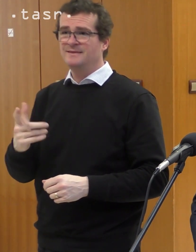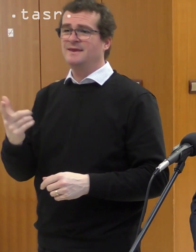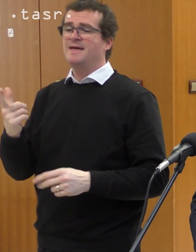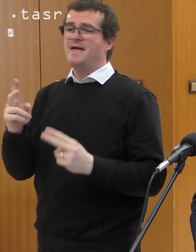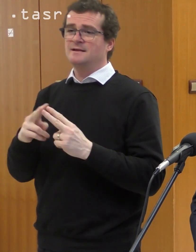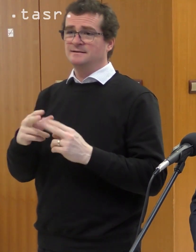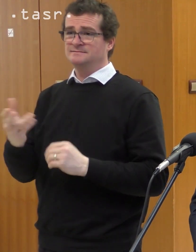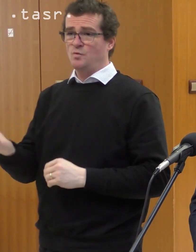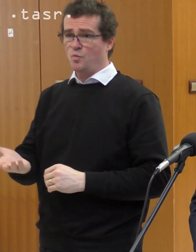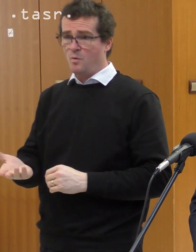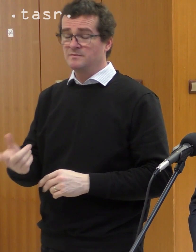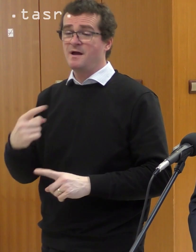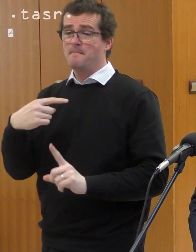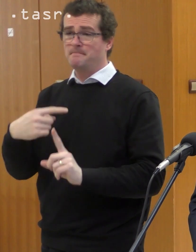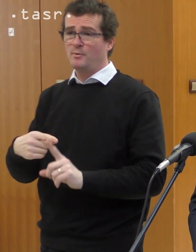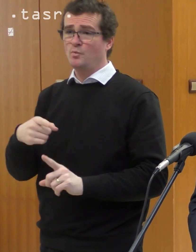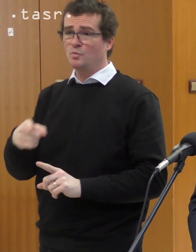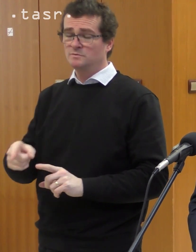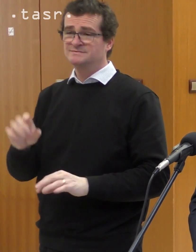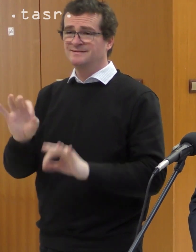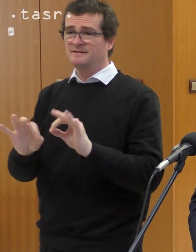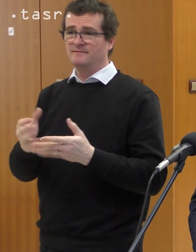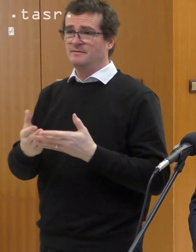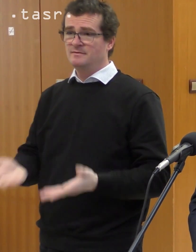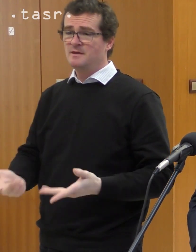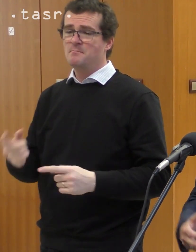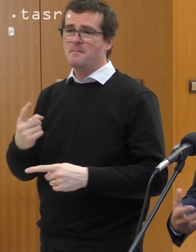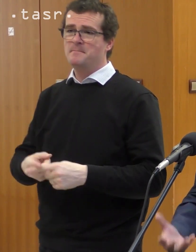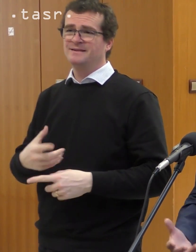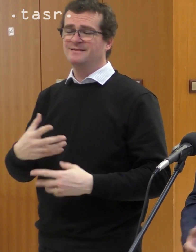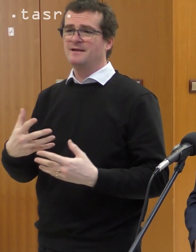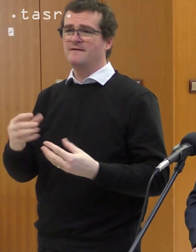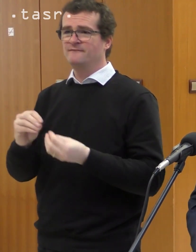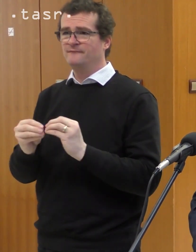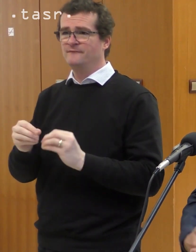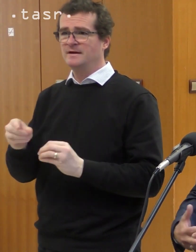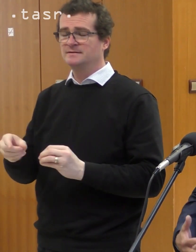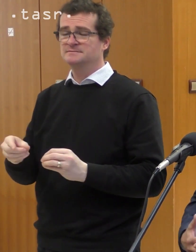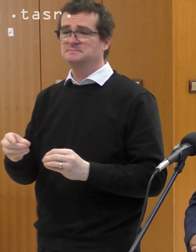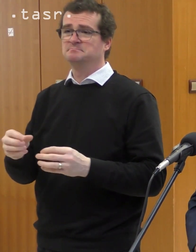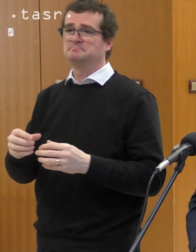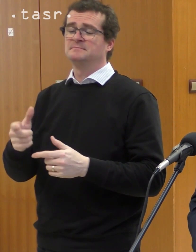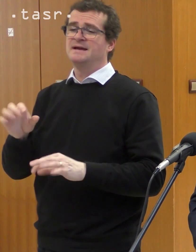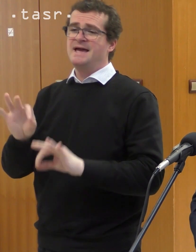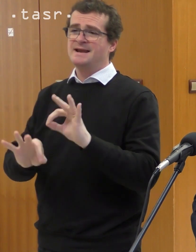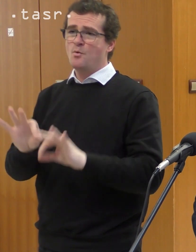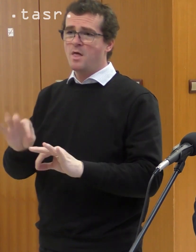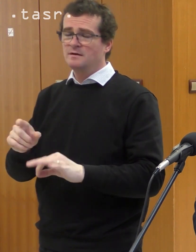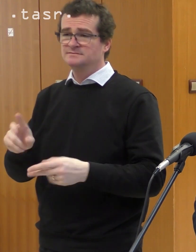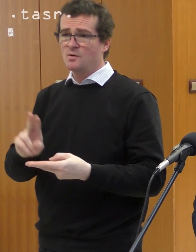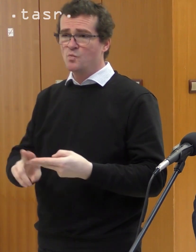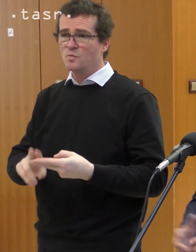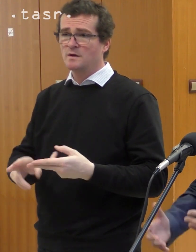chudobná. A zároveň nie sú nastavené konkrétne nástroje, či už v rámci regulácie